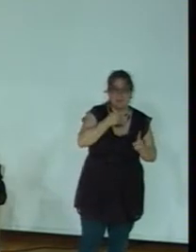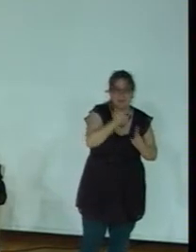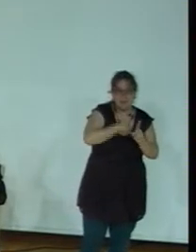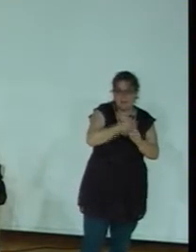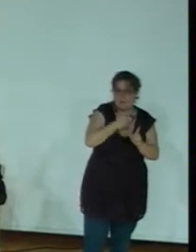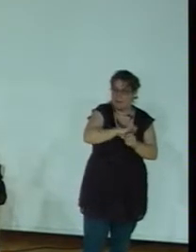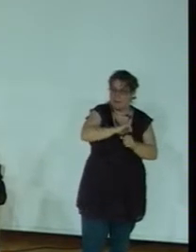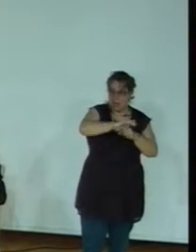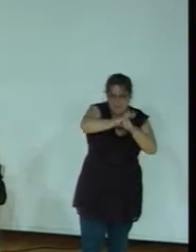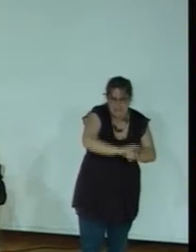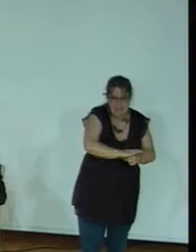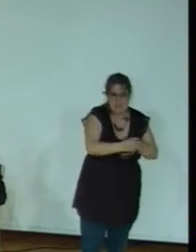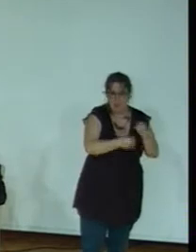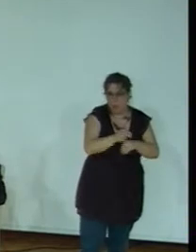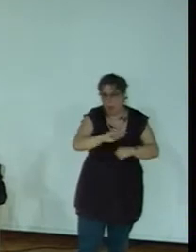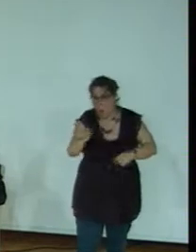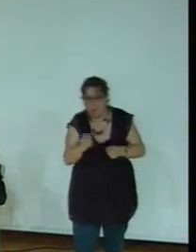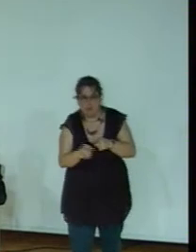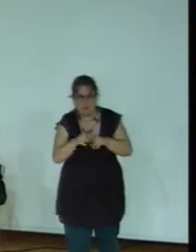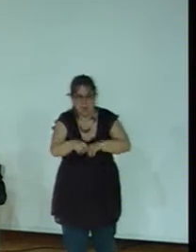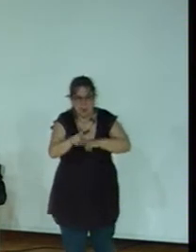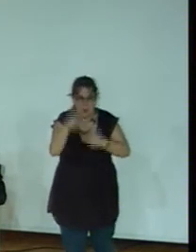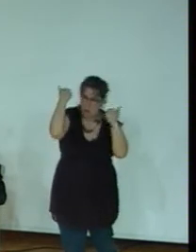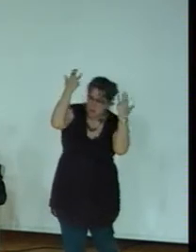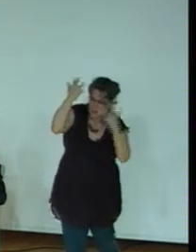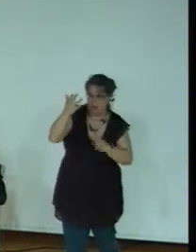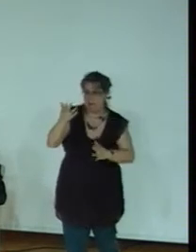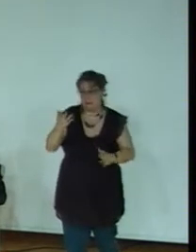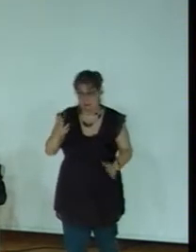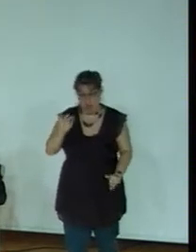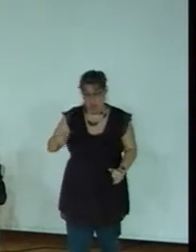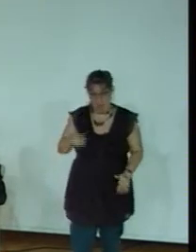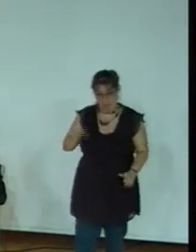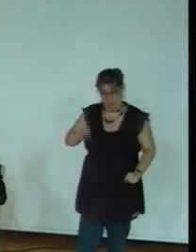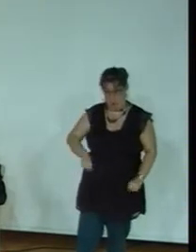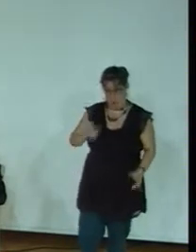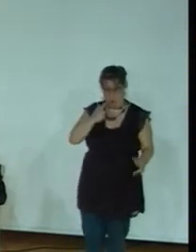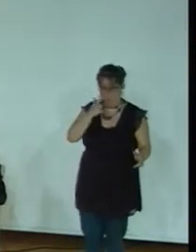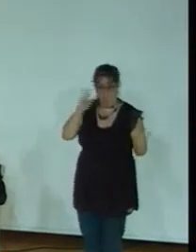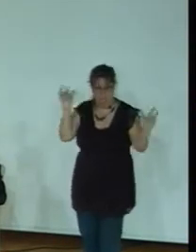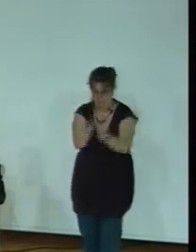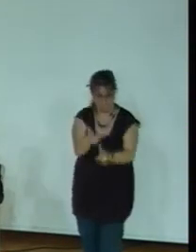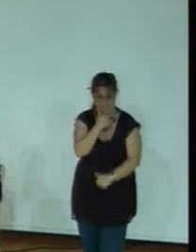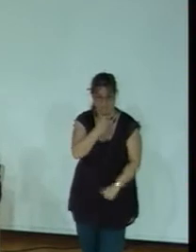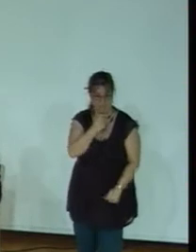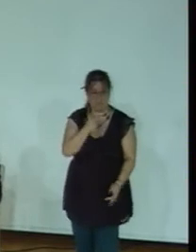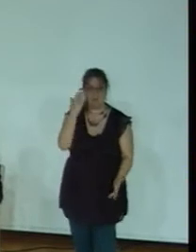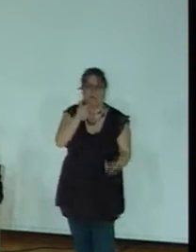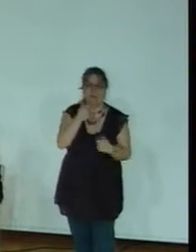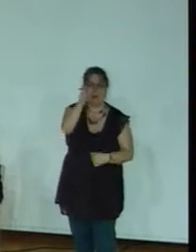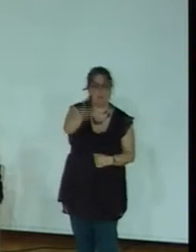idée des capacités qu'ont les gens qui interceptent les flux de communication. Et les gens qui s'échangent des